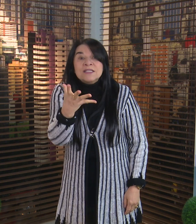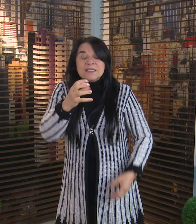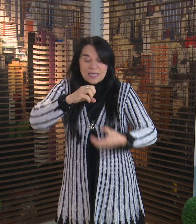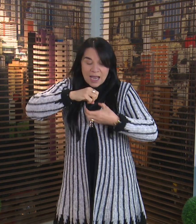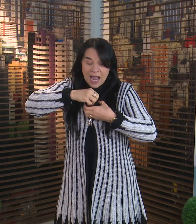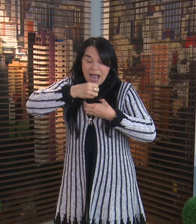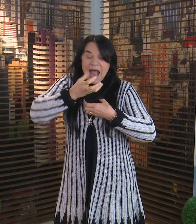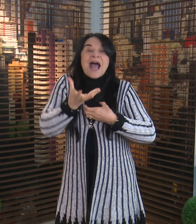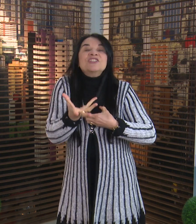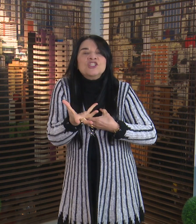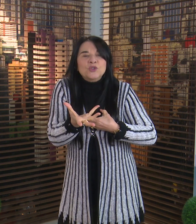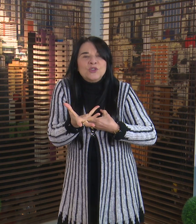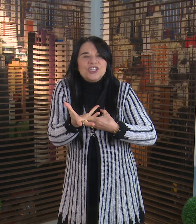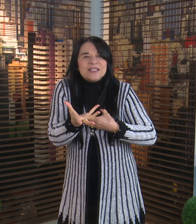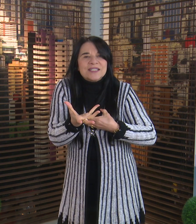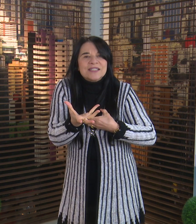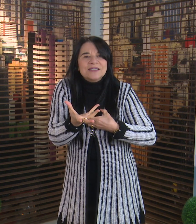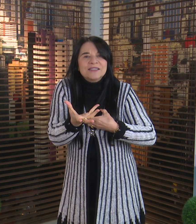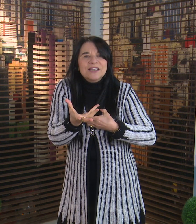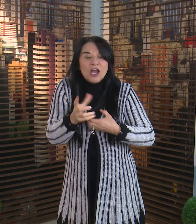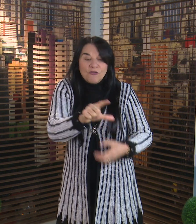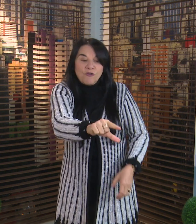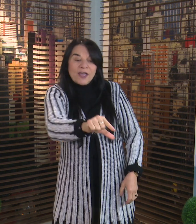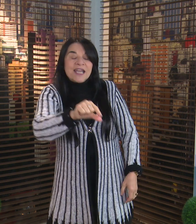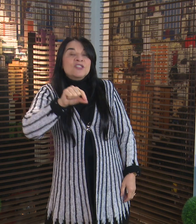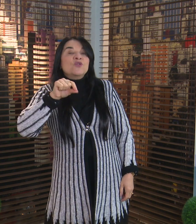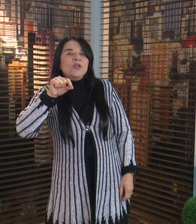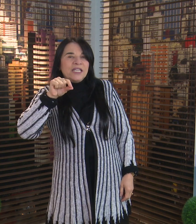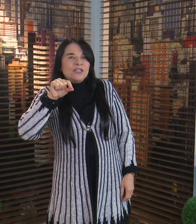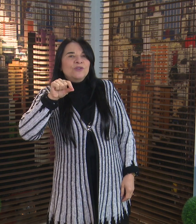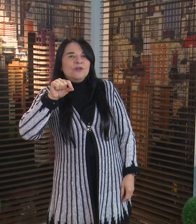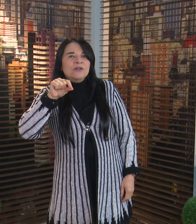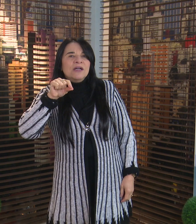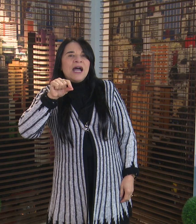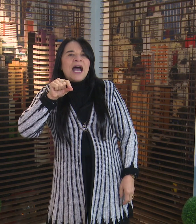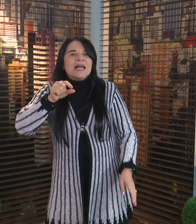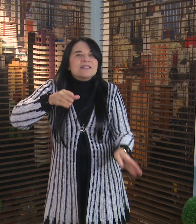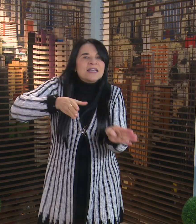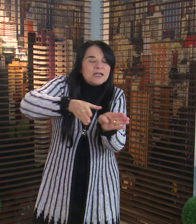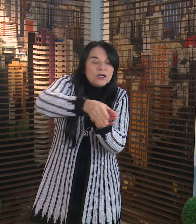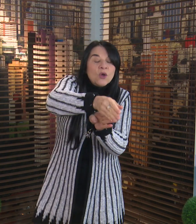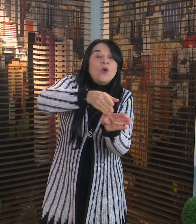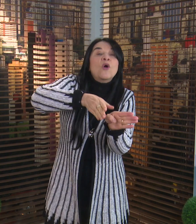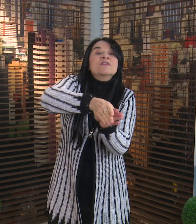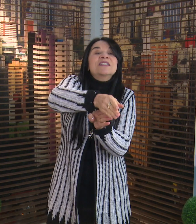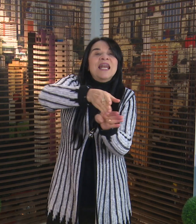boas atitudes, foi escolhido a ser